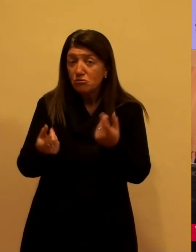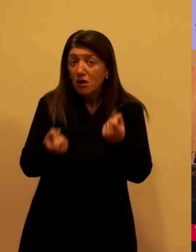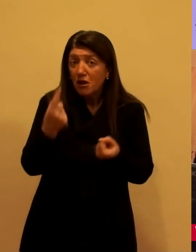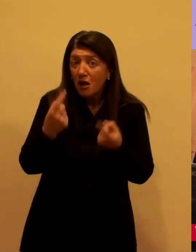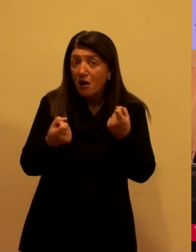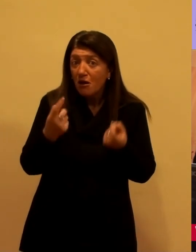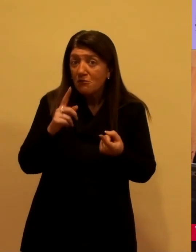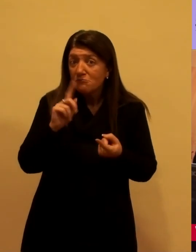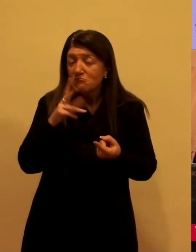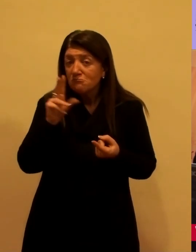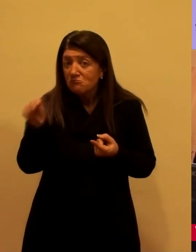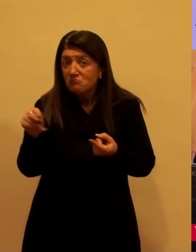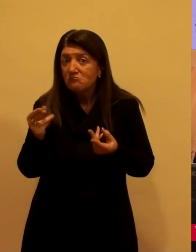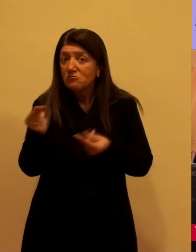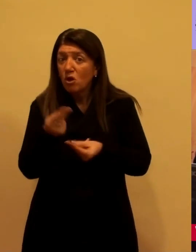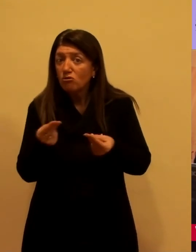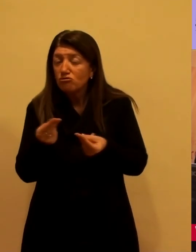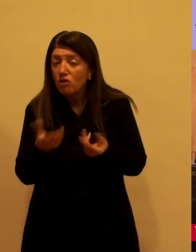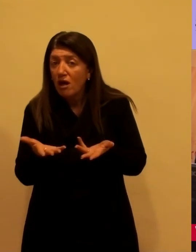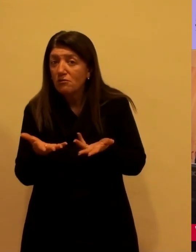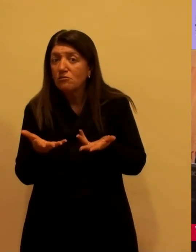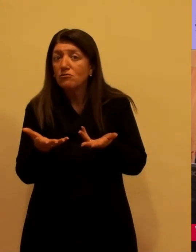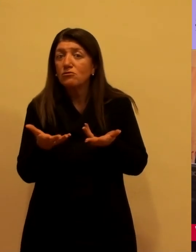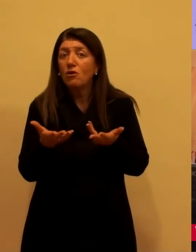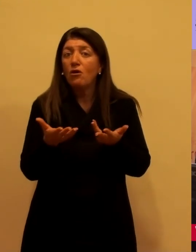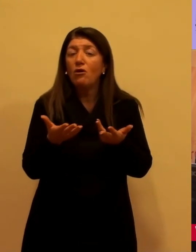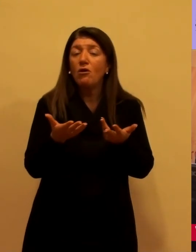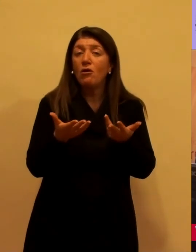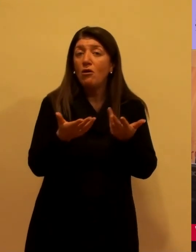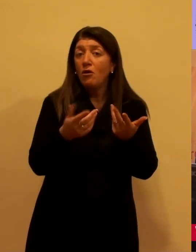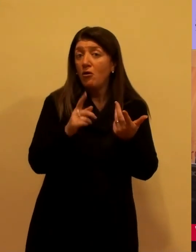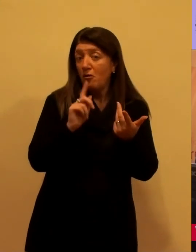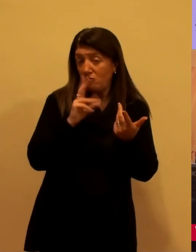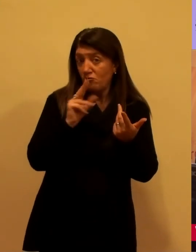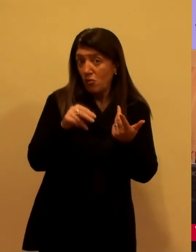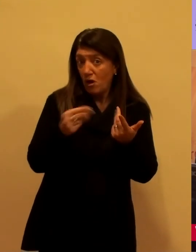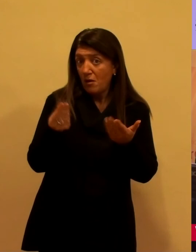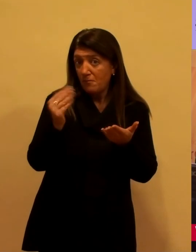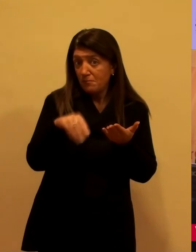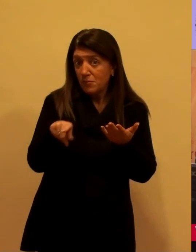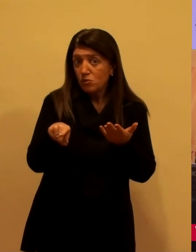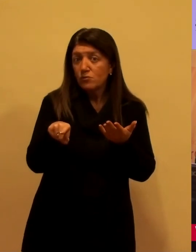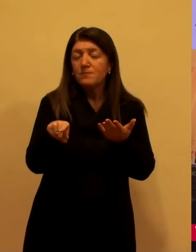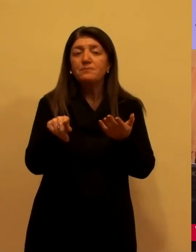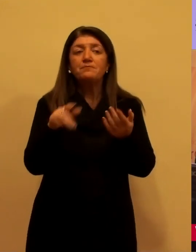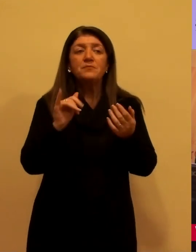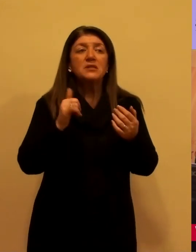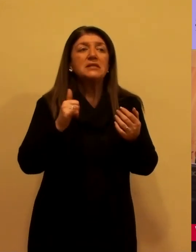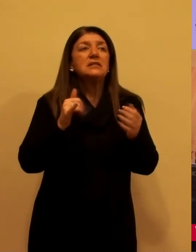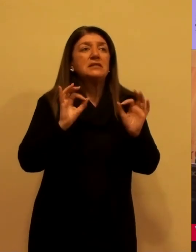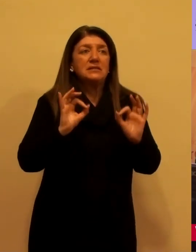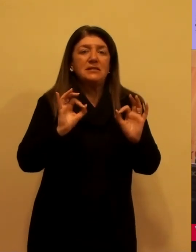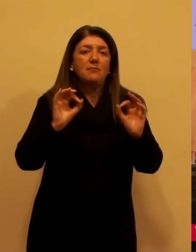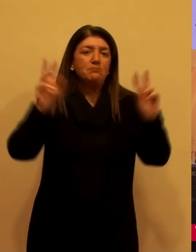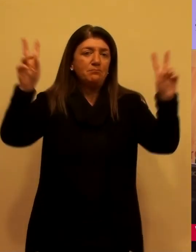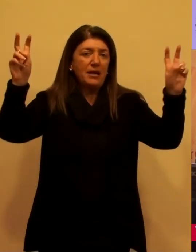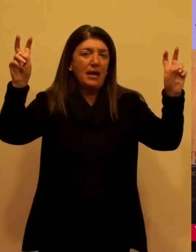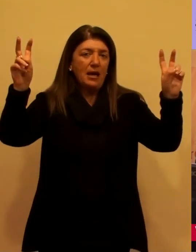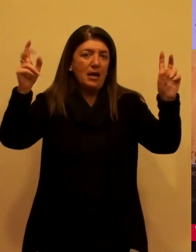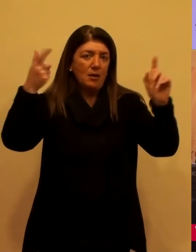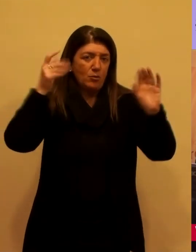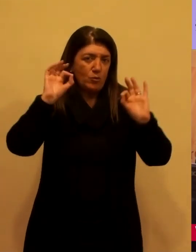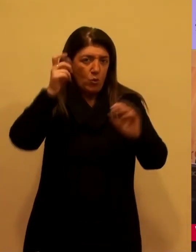collaborazione, qualche altro progetto. Stando proprio strettamente invece nel campo della cultura accessibile, intesa come accessibile alle